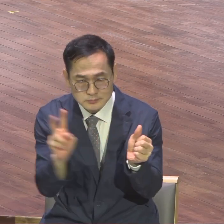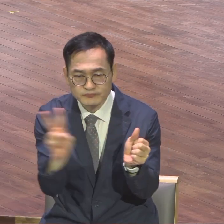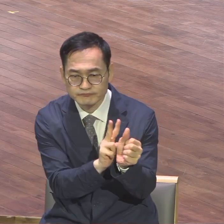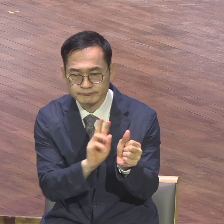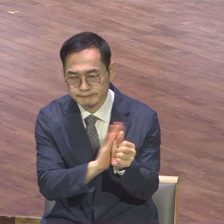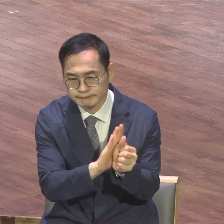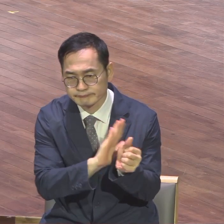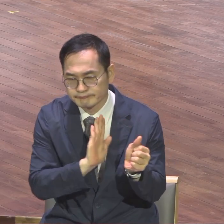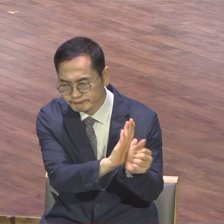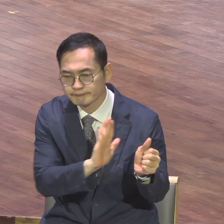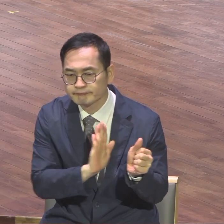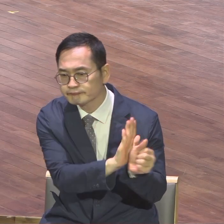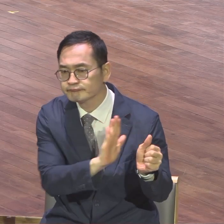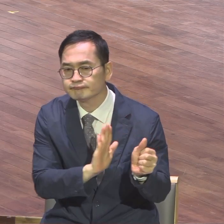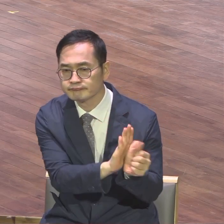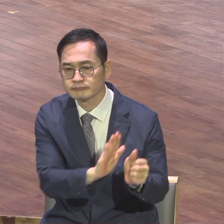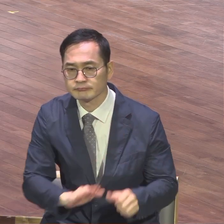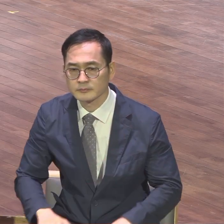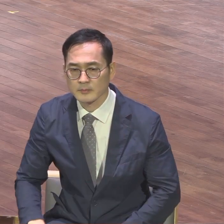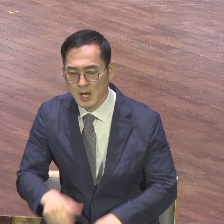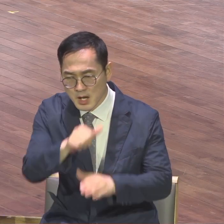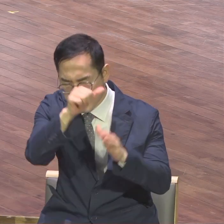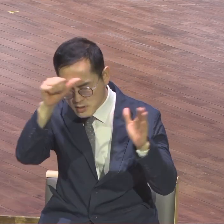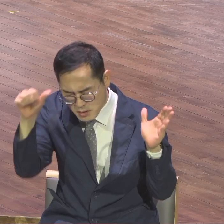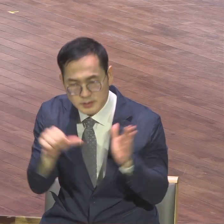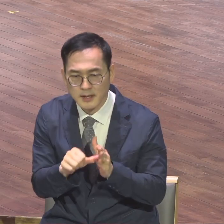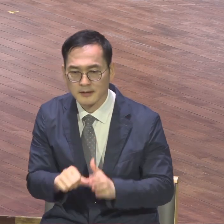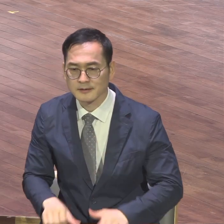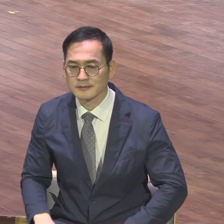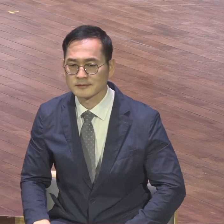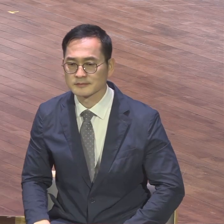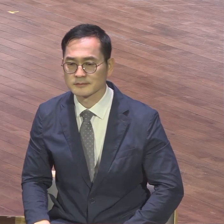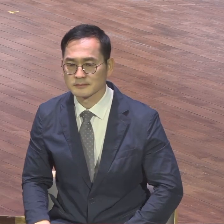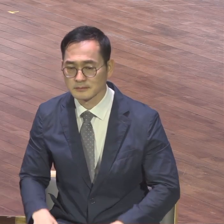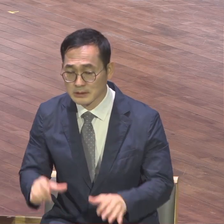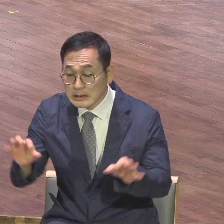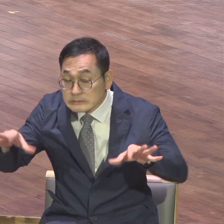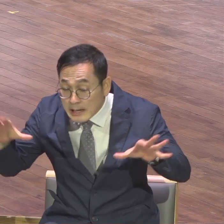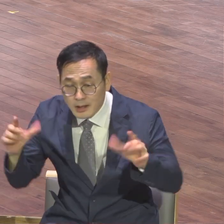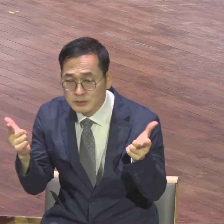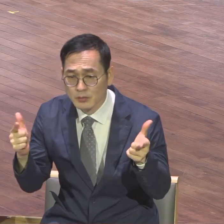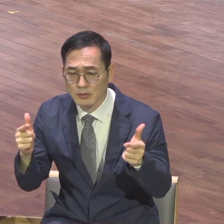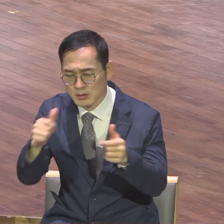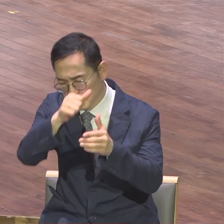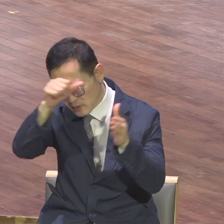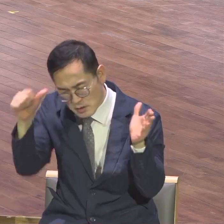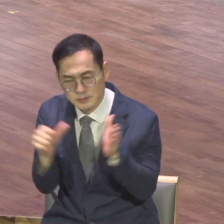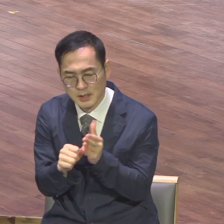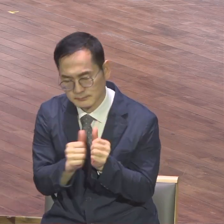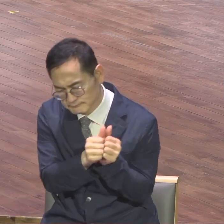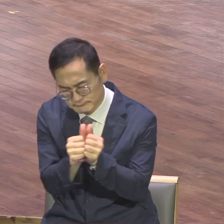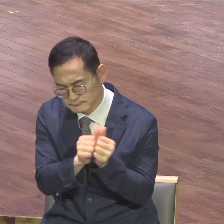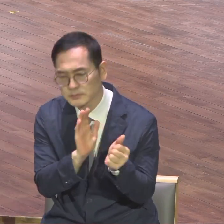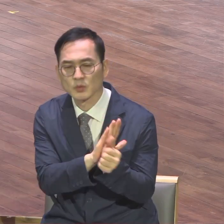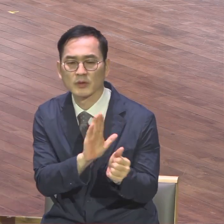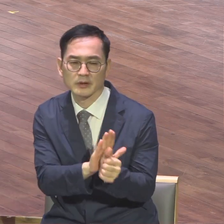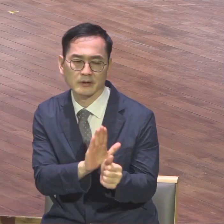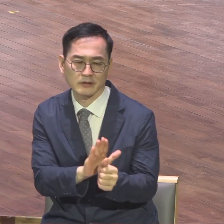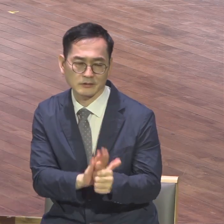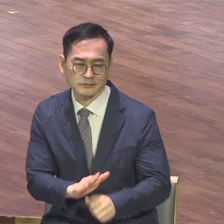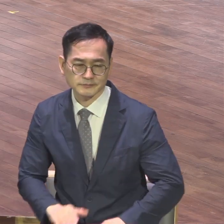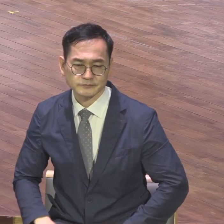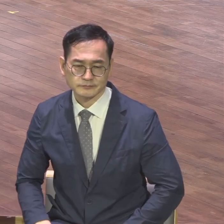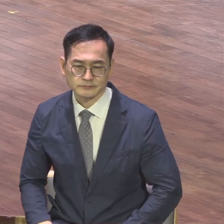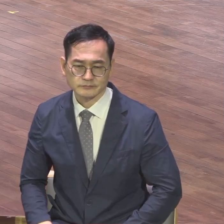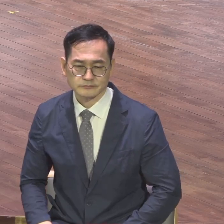동역자였다. 그것도 한 순간 한 것이 아니에요. 막 한 기간 한 게 아니라 평생 동역자였다. 평생 이